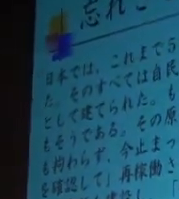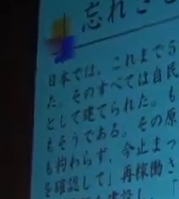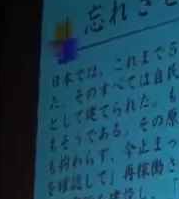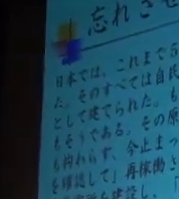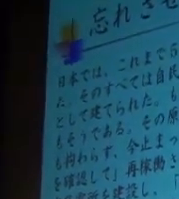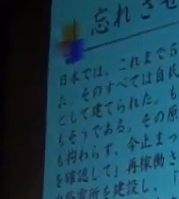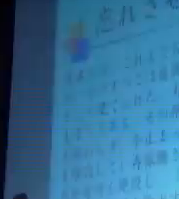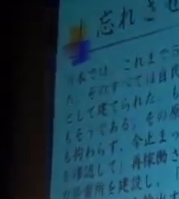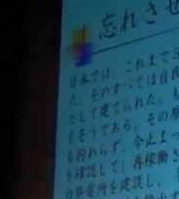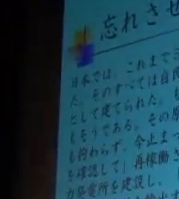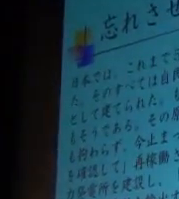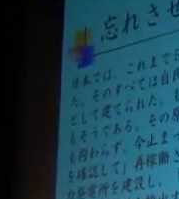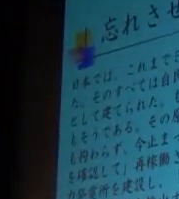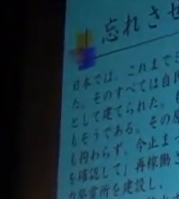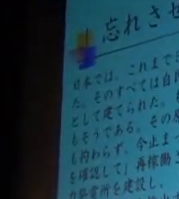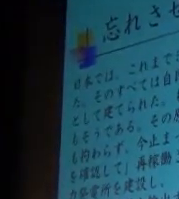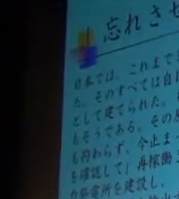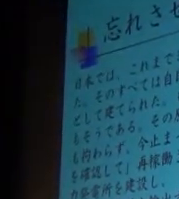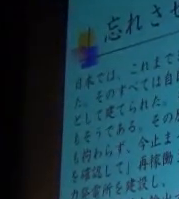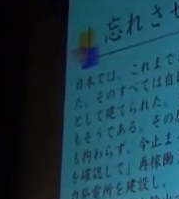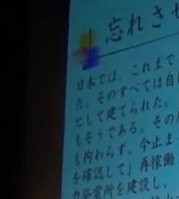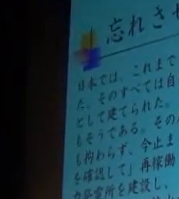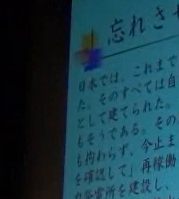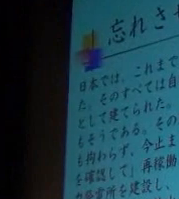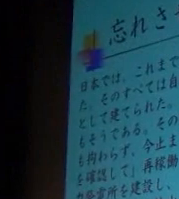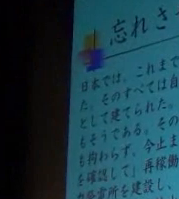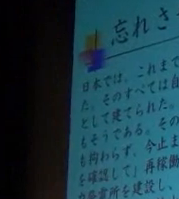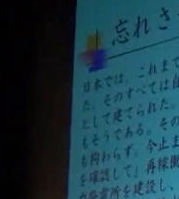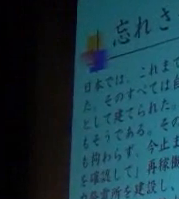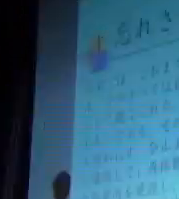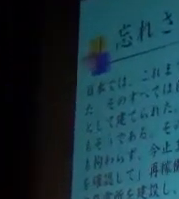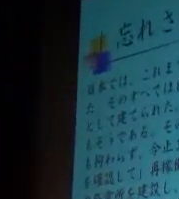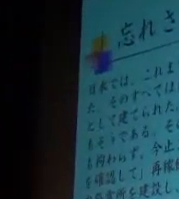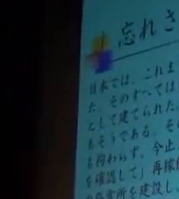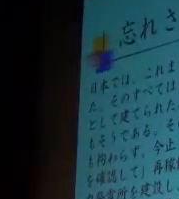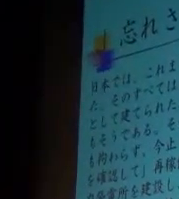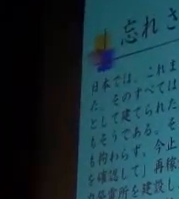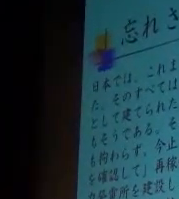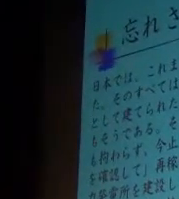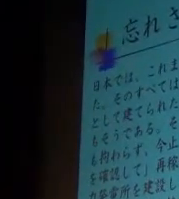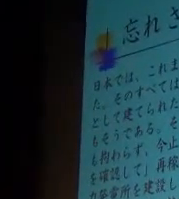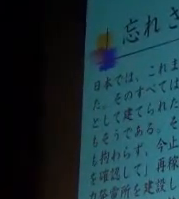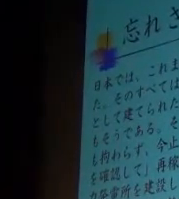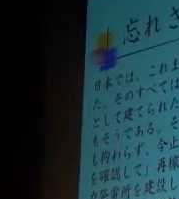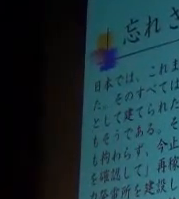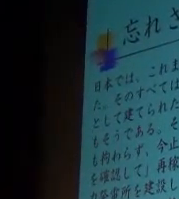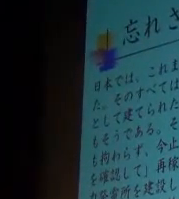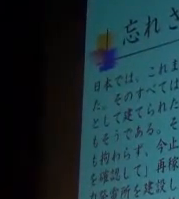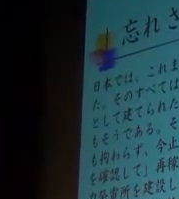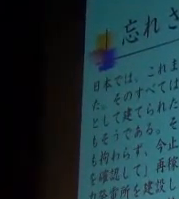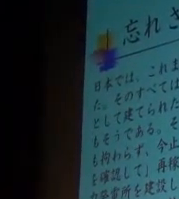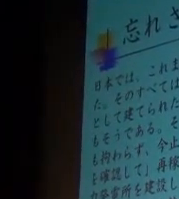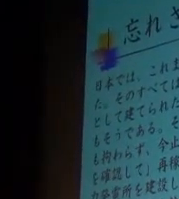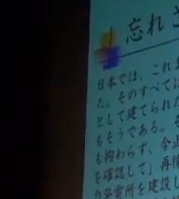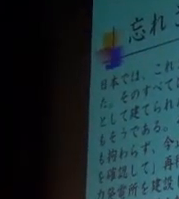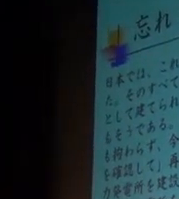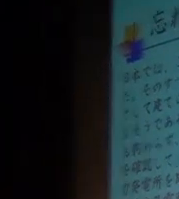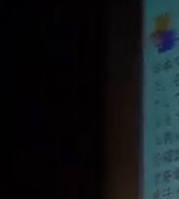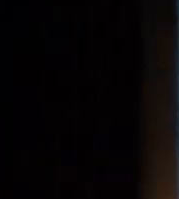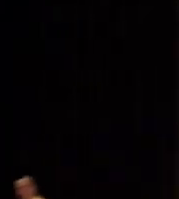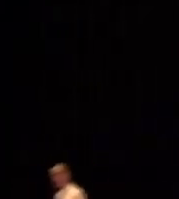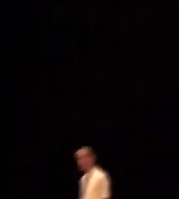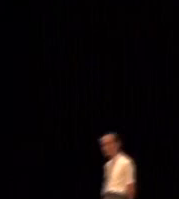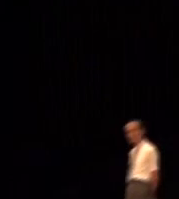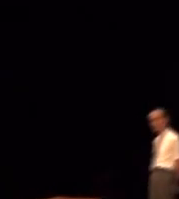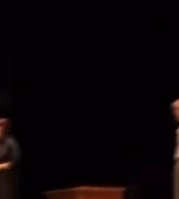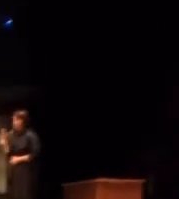もそれにどうも乗っているようですし、福島のニュースはどんどん少なくなってきて、被災者の方々がどれだけ苦しんでいる